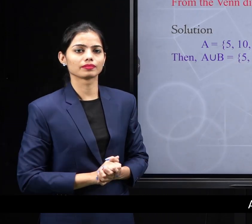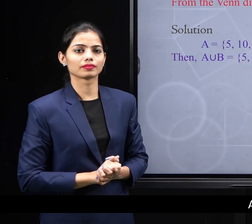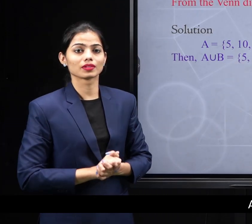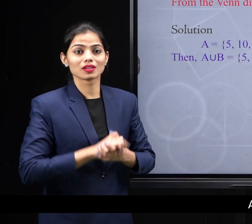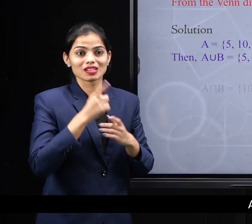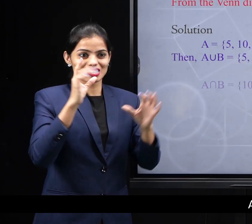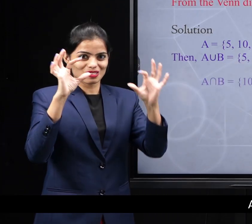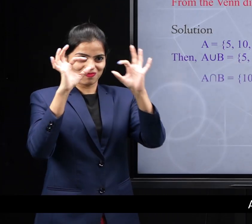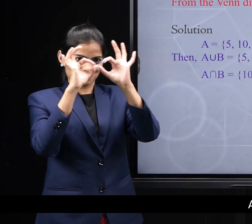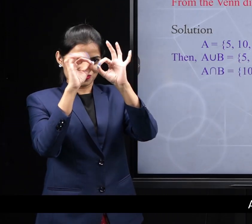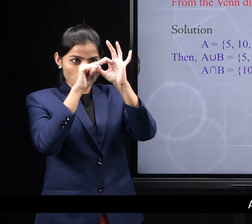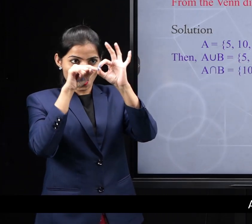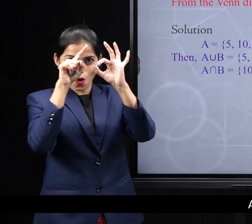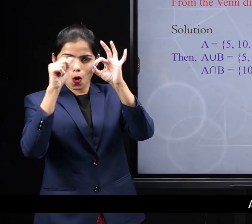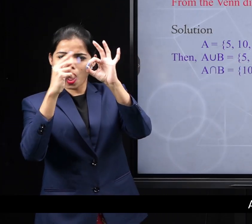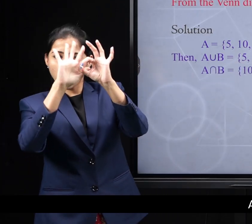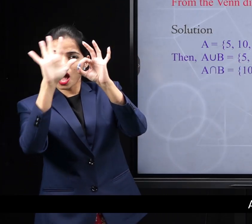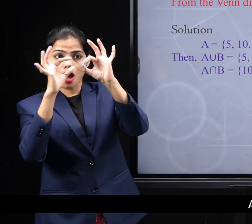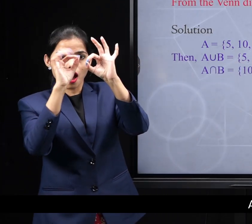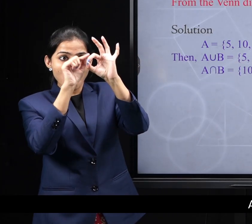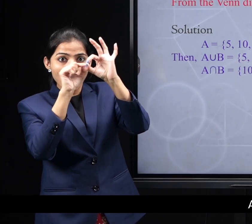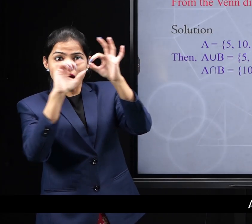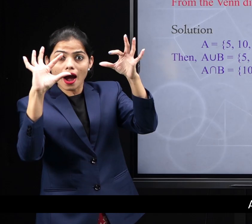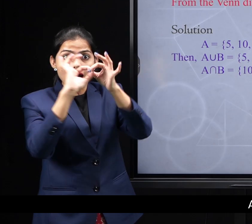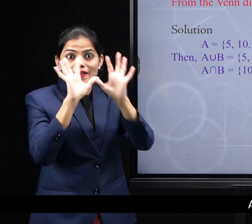A इंटरसेक्शन B 10 और 20 होंगे।